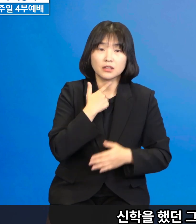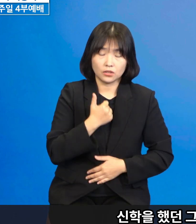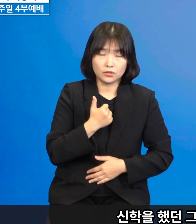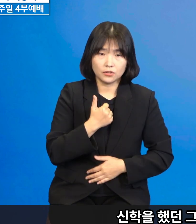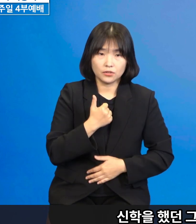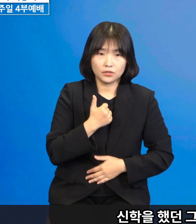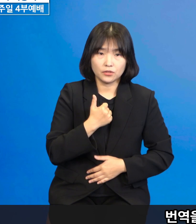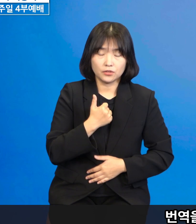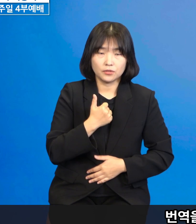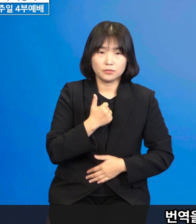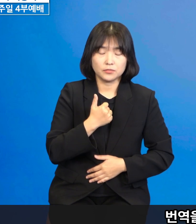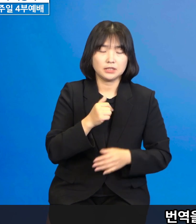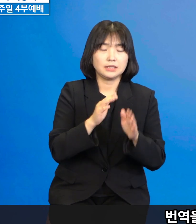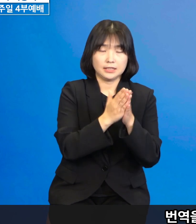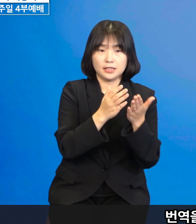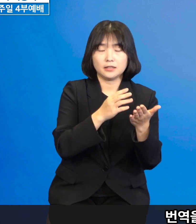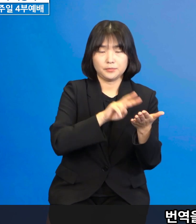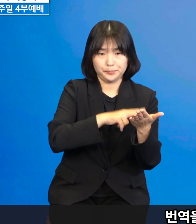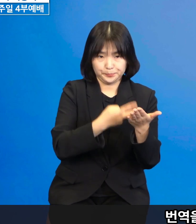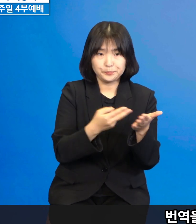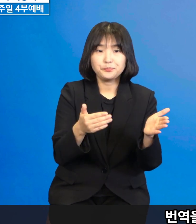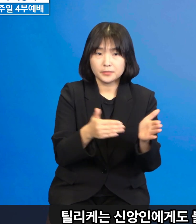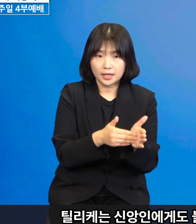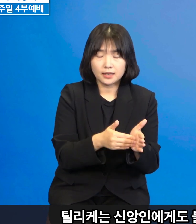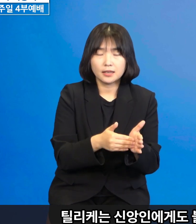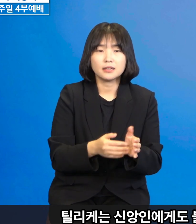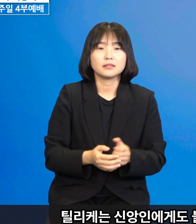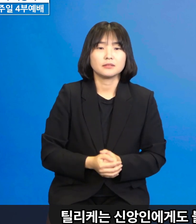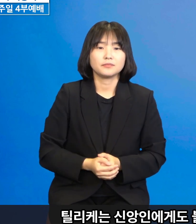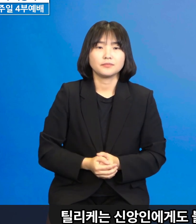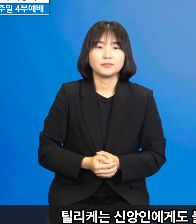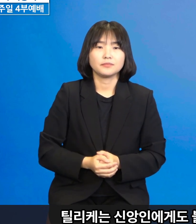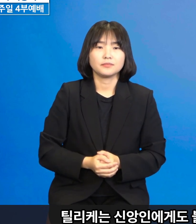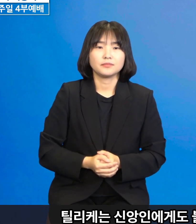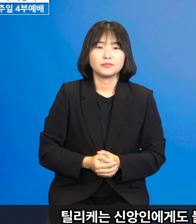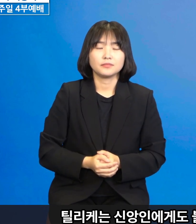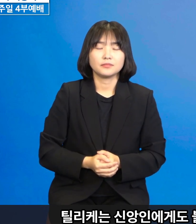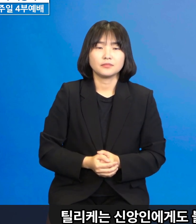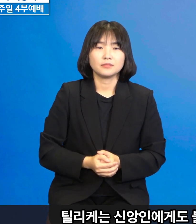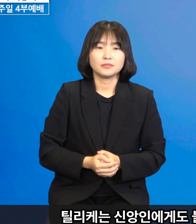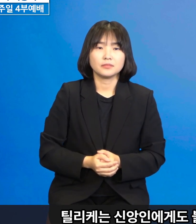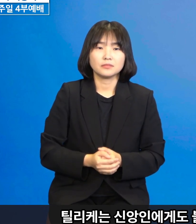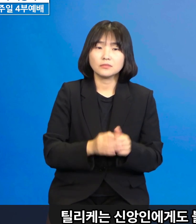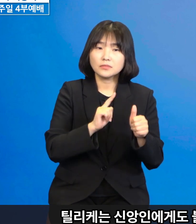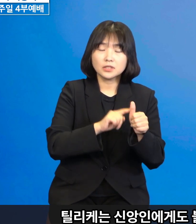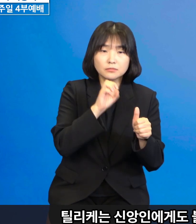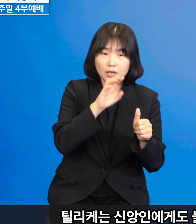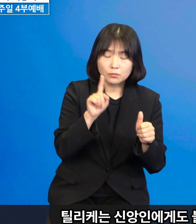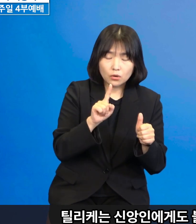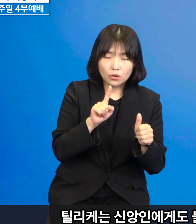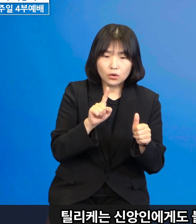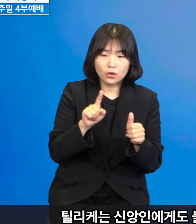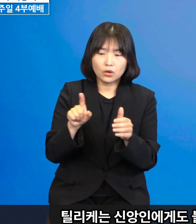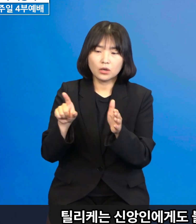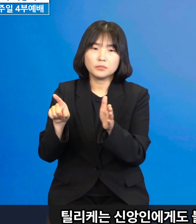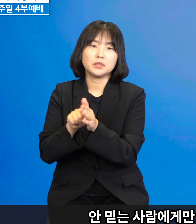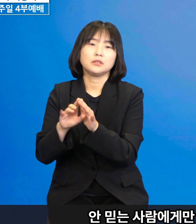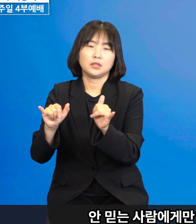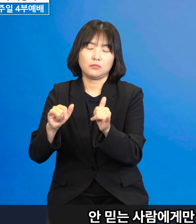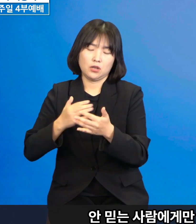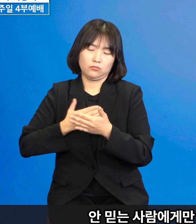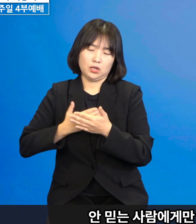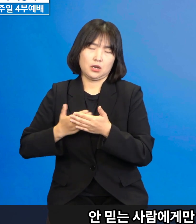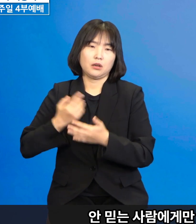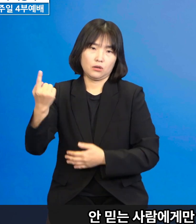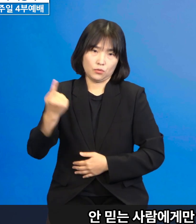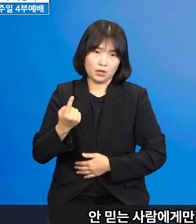책을 내셨어요. 이 번역을 했는데요. 틸리케는 신앙인에게도 불안이 찾아온다라고 얘기를 합니다. 안